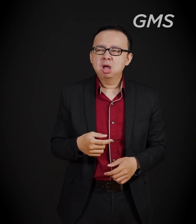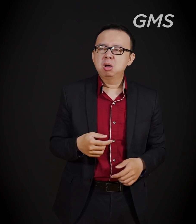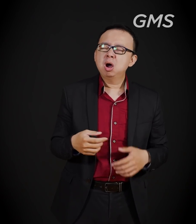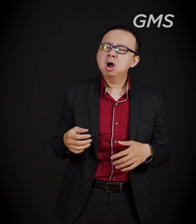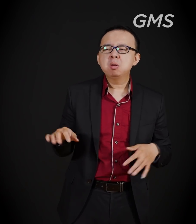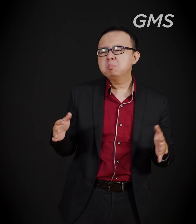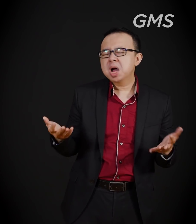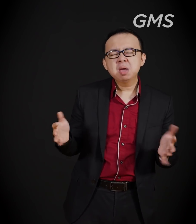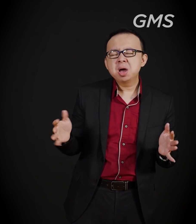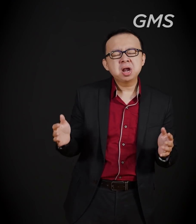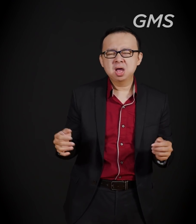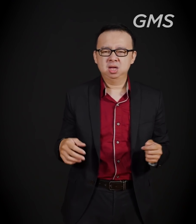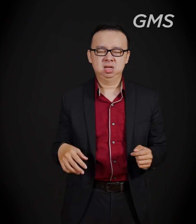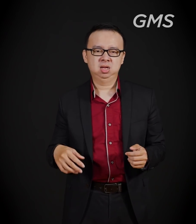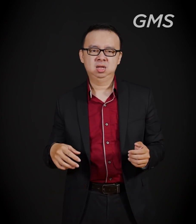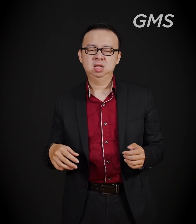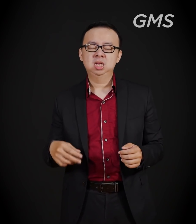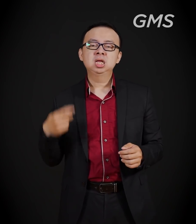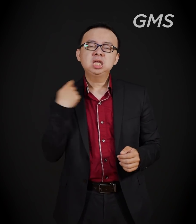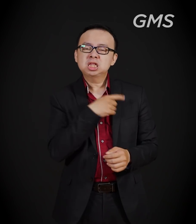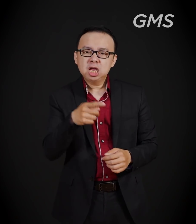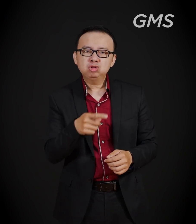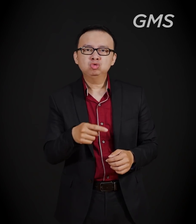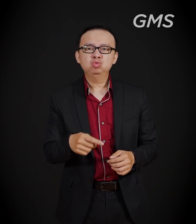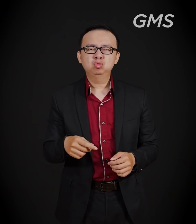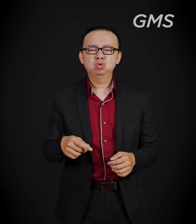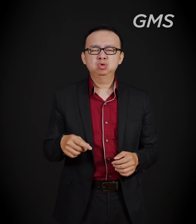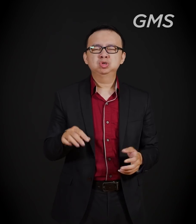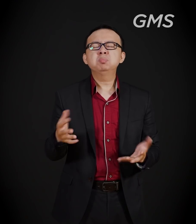kita ini sutradara, sorry pakai istilah ini, kampungan.